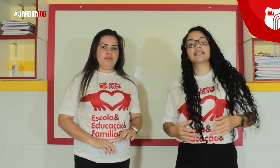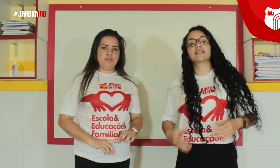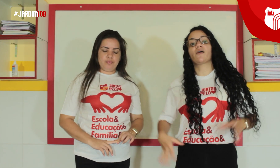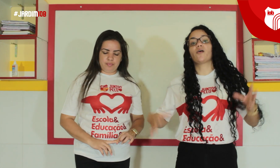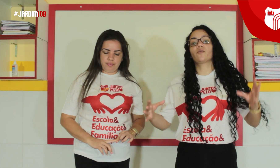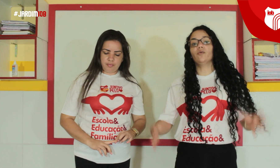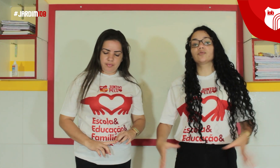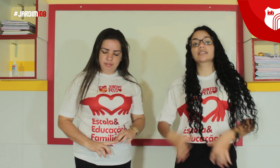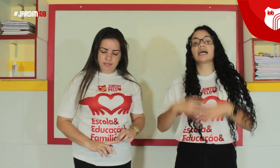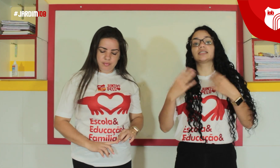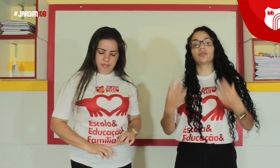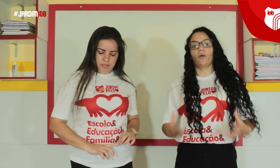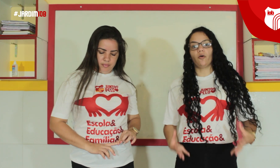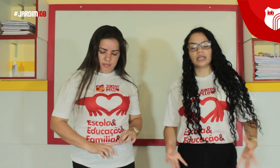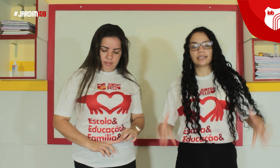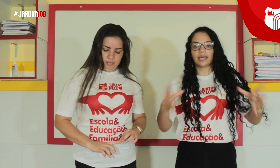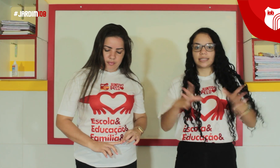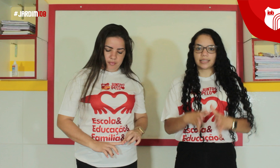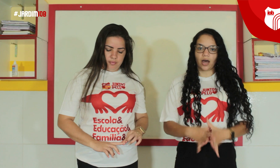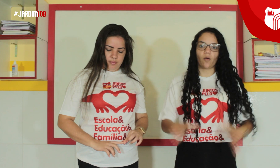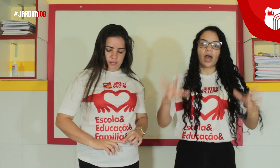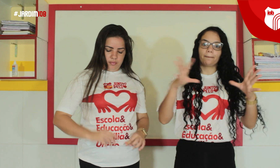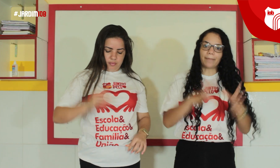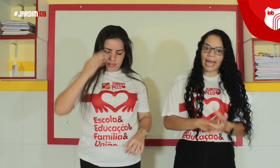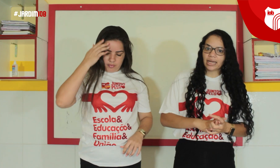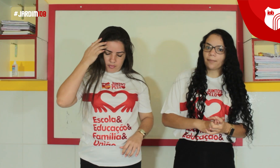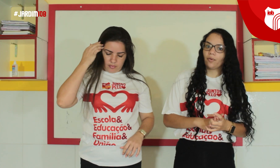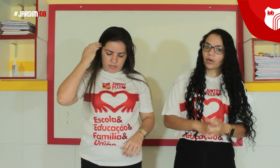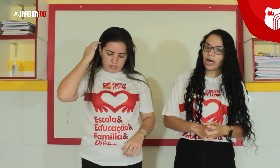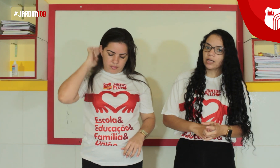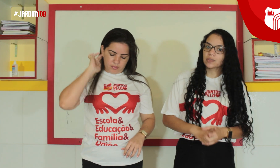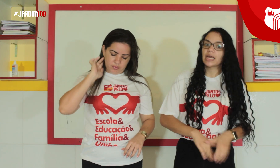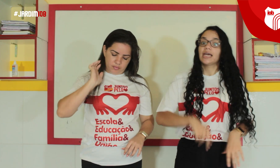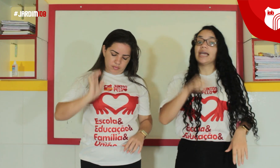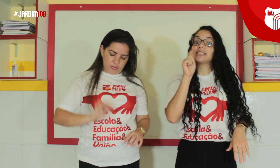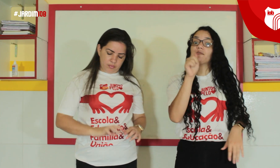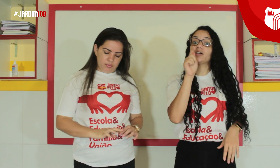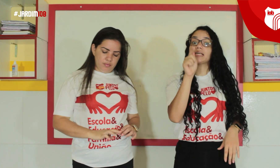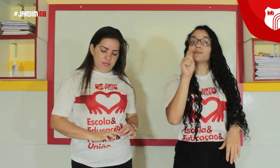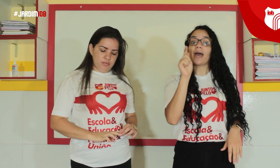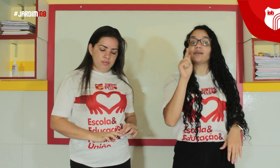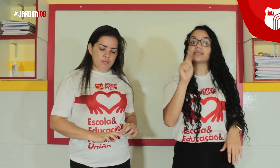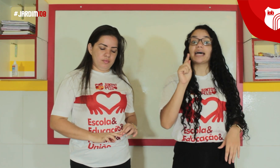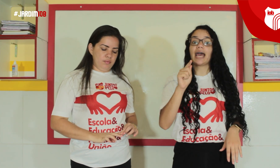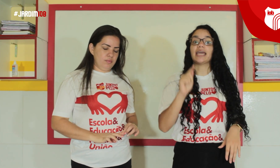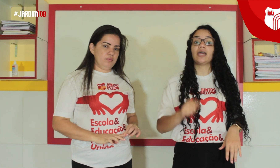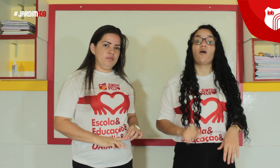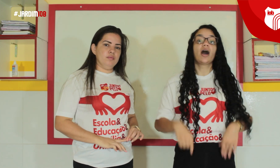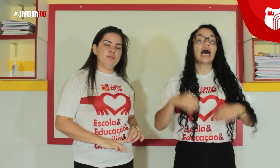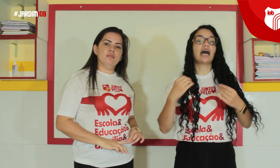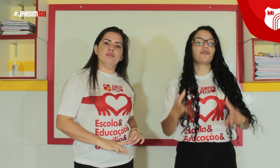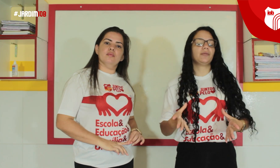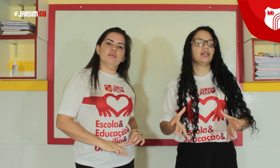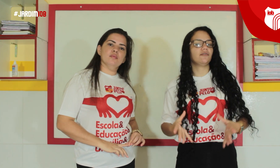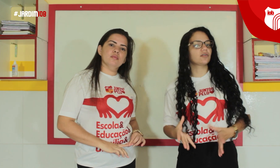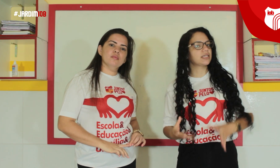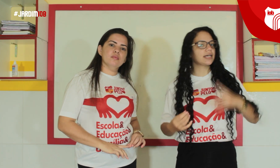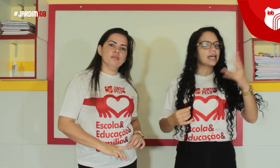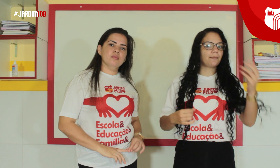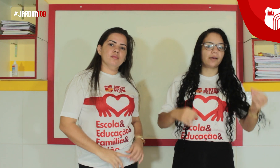são alguns cantores que são pernambucanos. E se vocês perguntarem aí, ó, a família de vocês, a mamãe